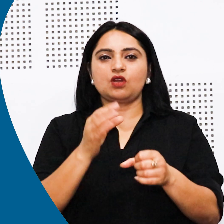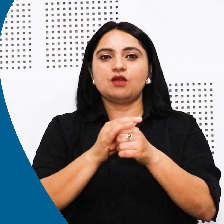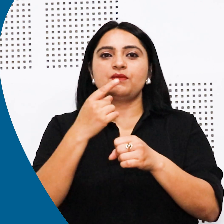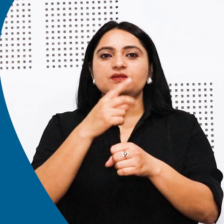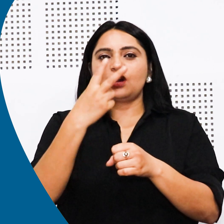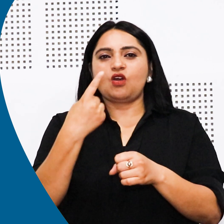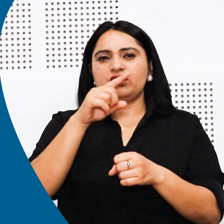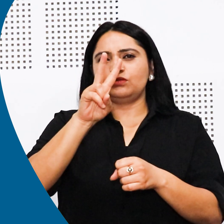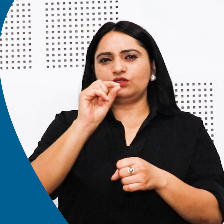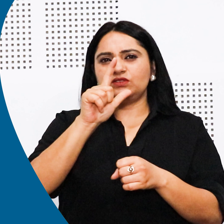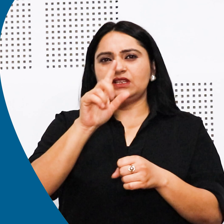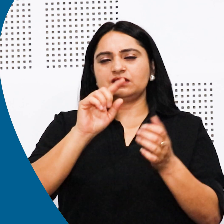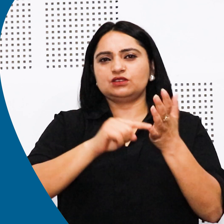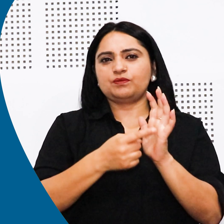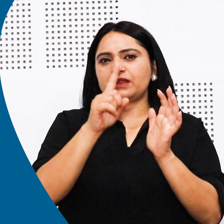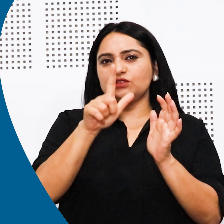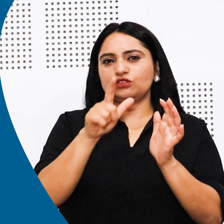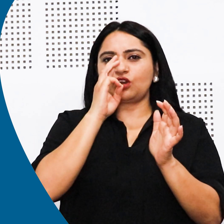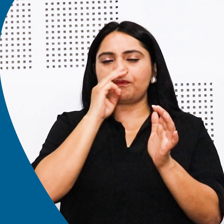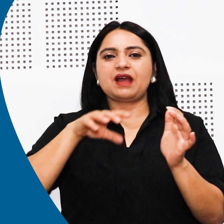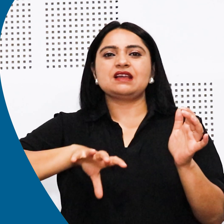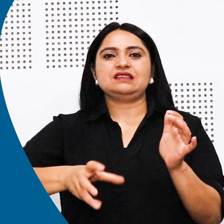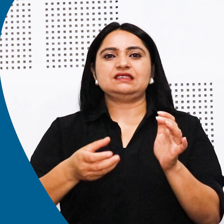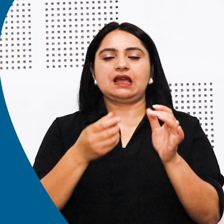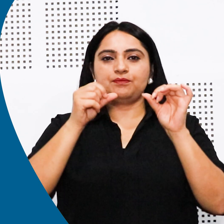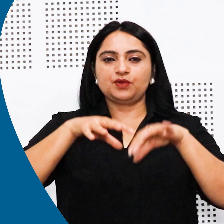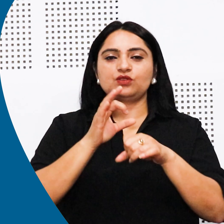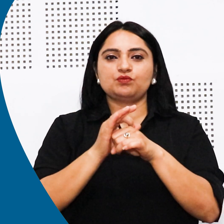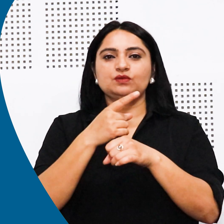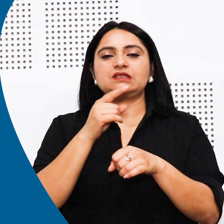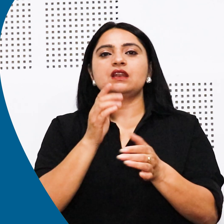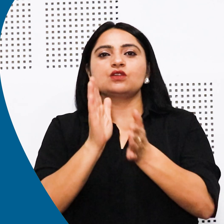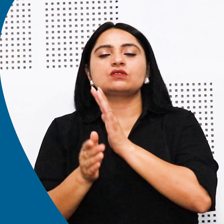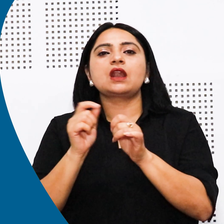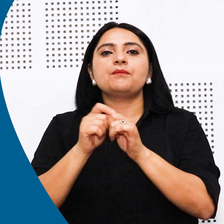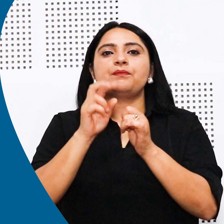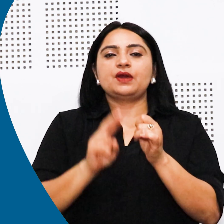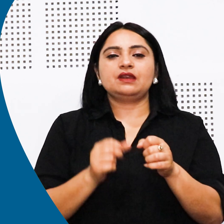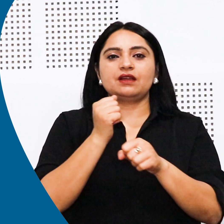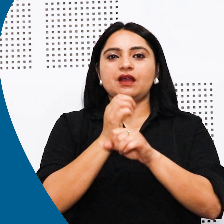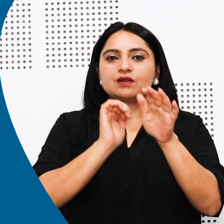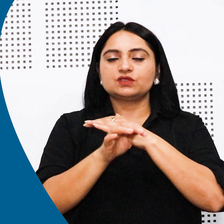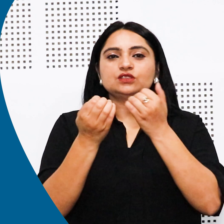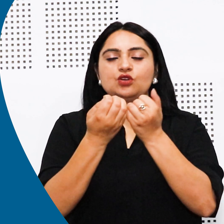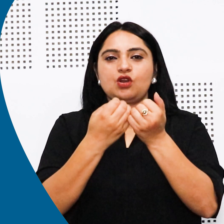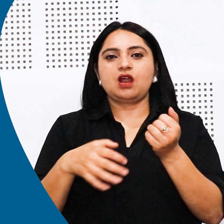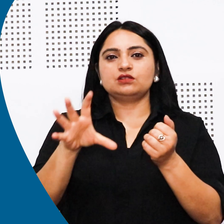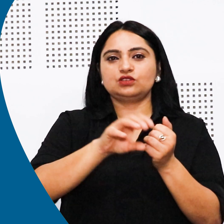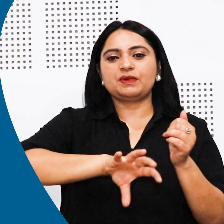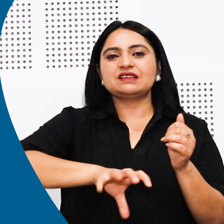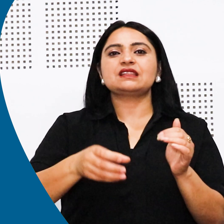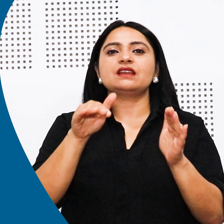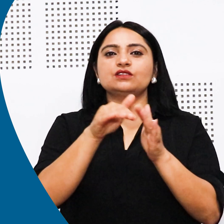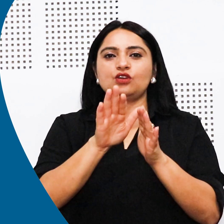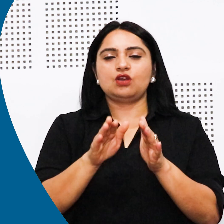व्यवस्थापन ऐन 2074 को दफा 17 मा स्थानीय विपद व्यवस्थापन योजना तर्जुमा गरी कार्यान्वयन गर्न प्रत्येक स्थानीय